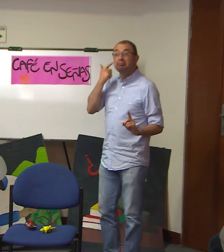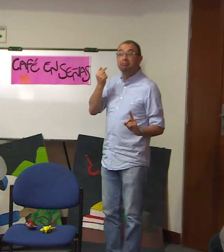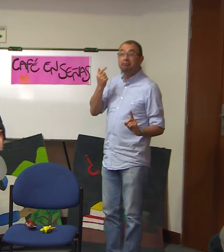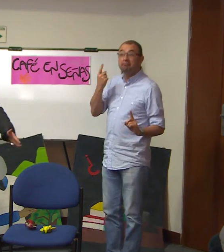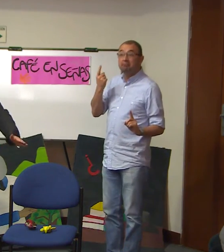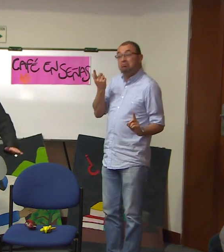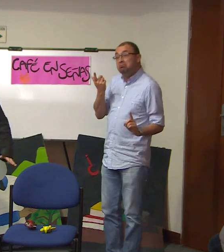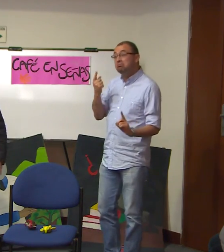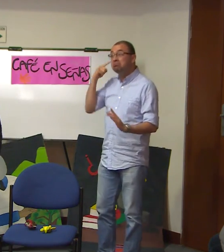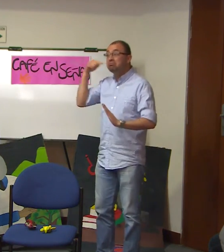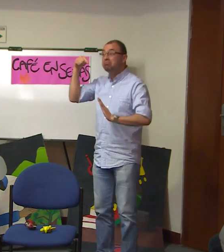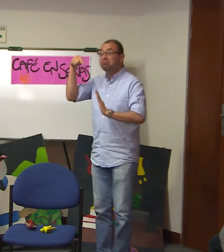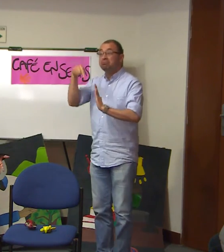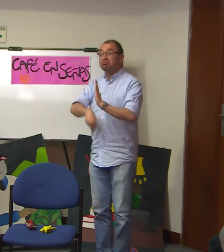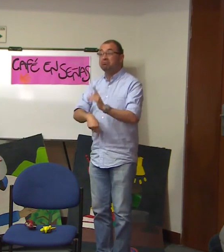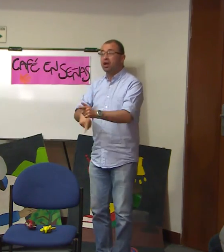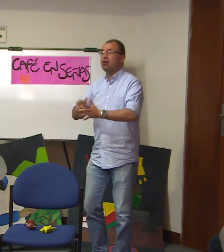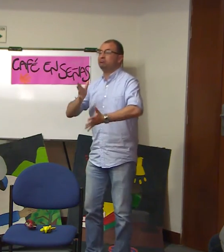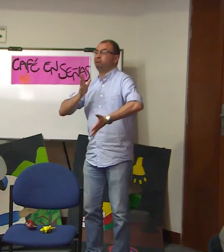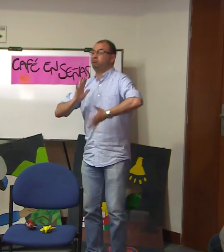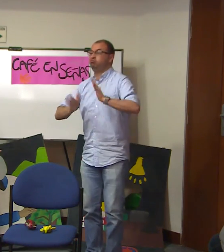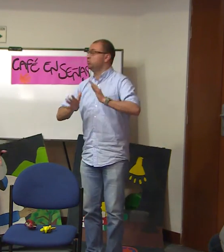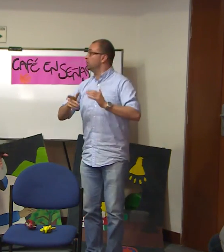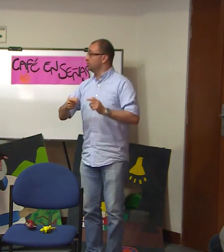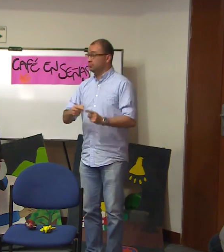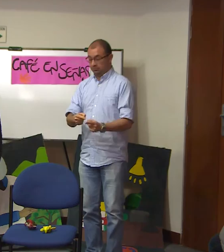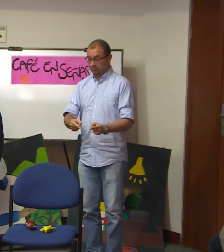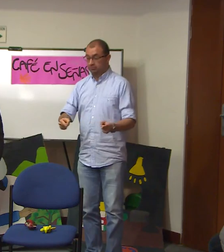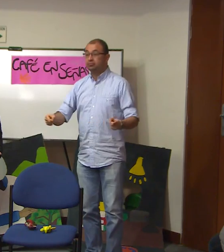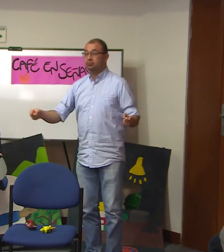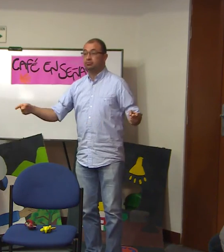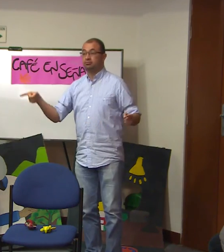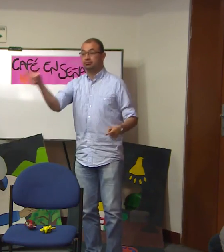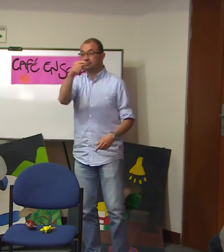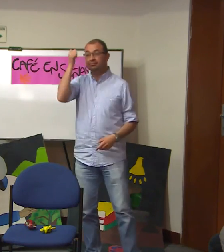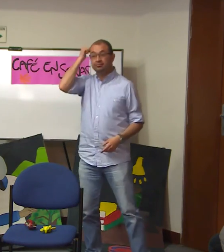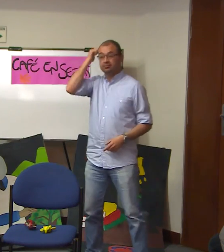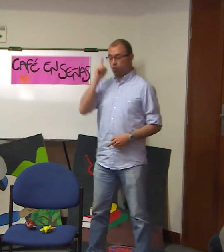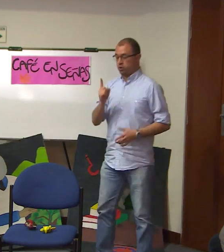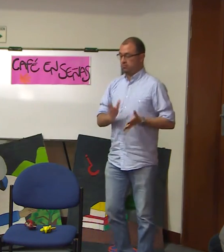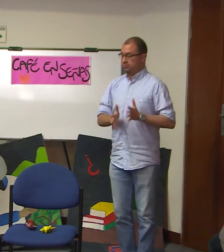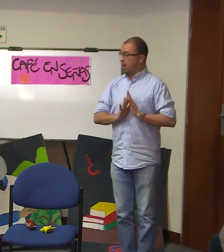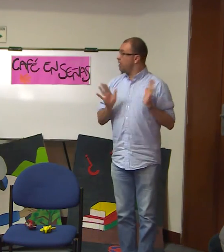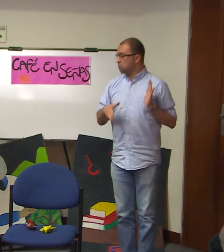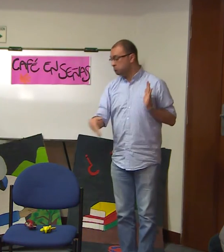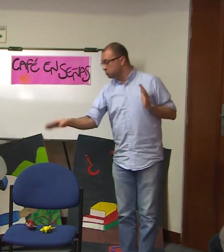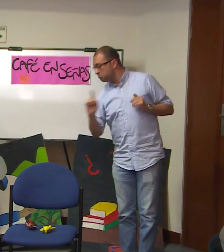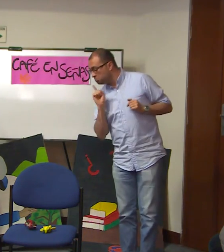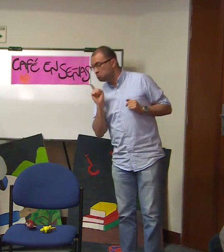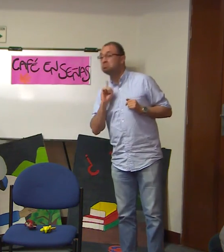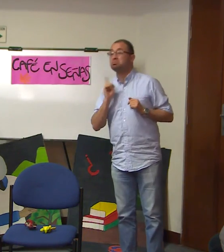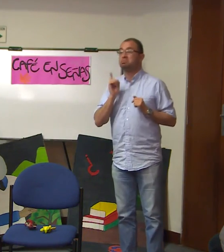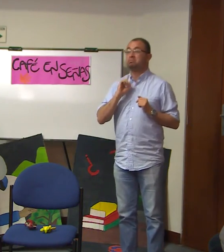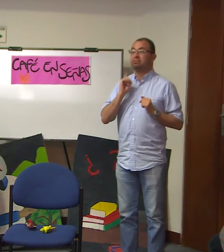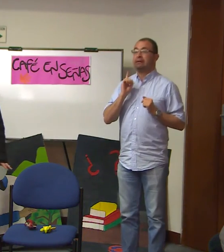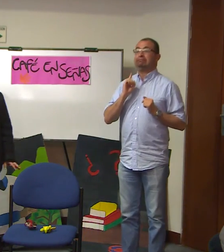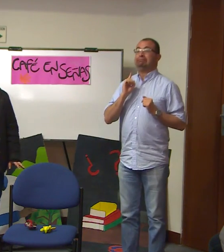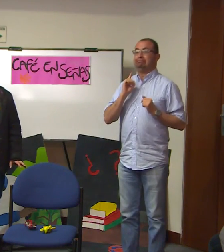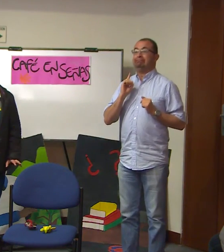seríamos nosotros. Hay hipoacúsicos, hay sordos profundos, hay algunos que manejan lengua de señas, y ustedes son profesores, entonces solamente le van a